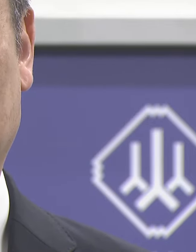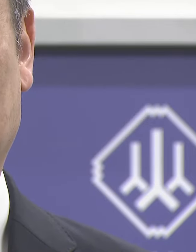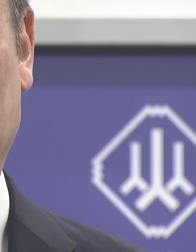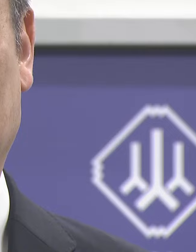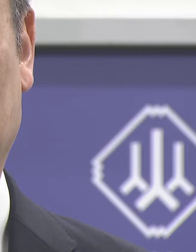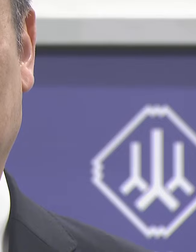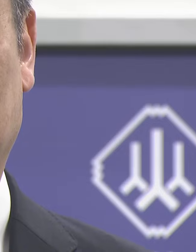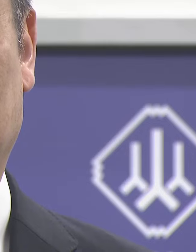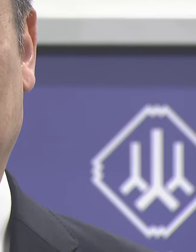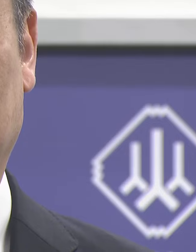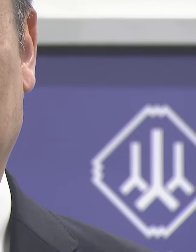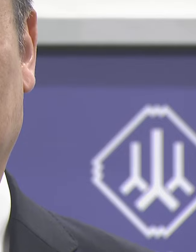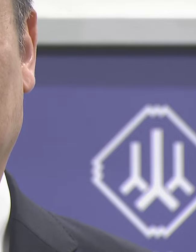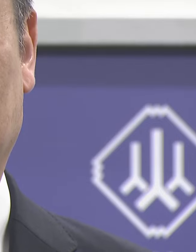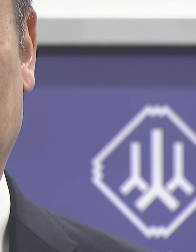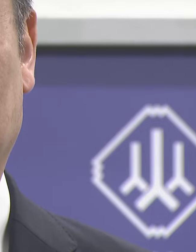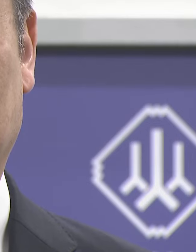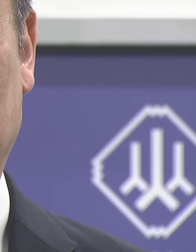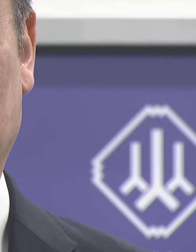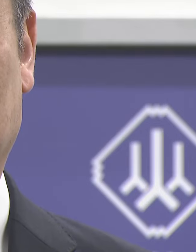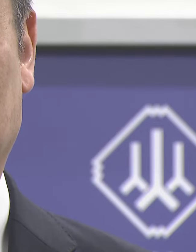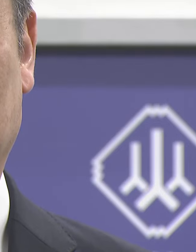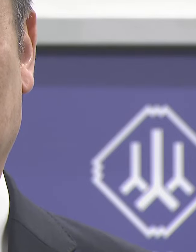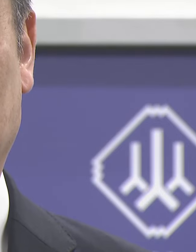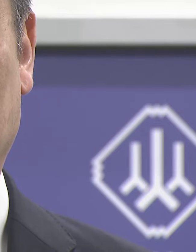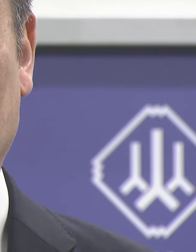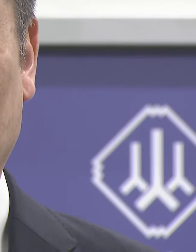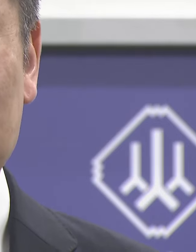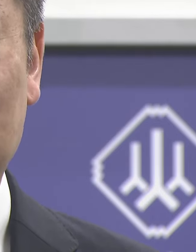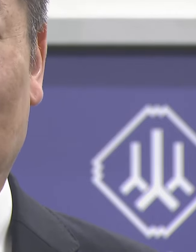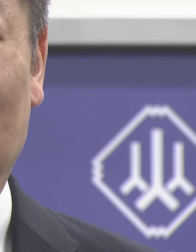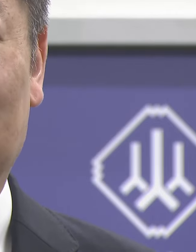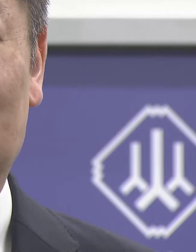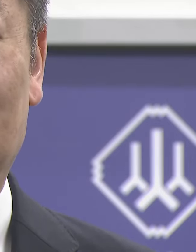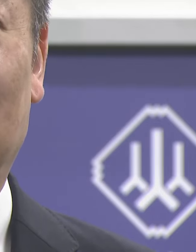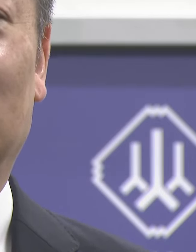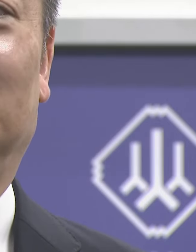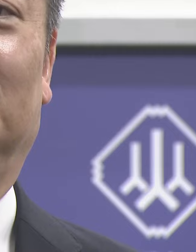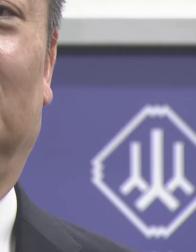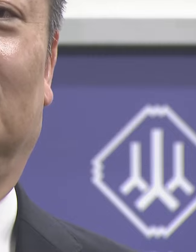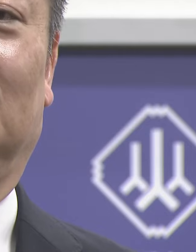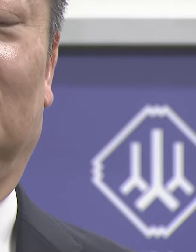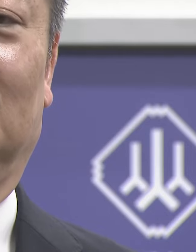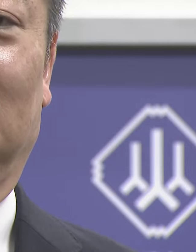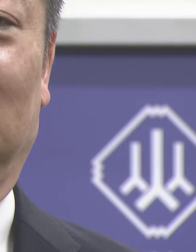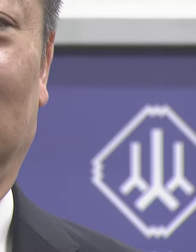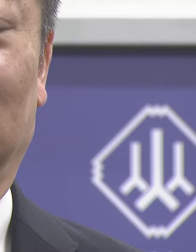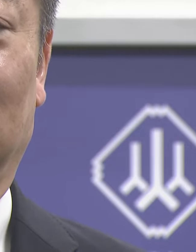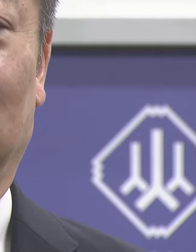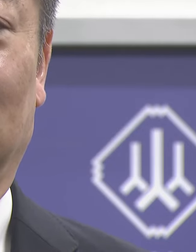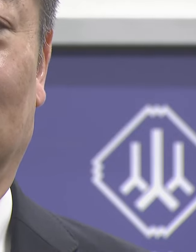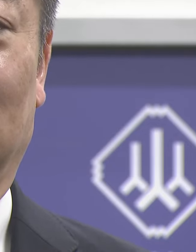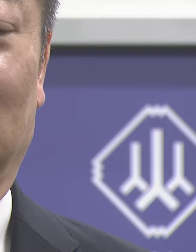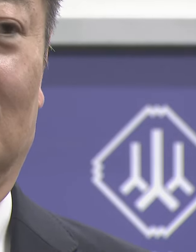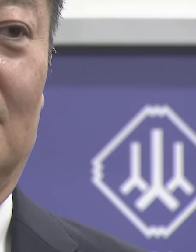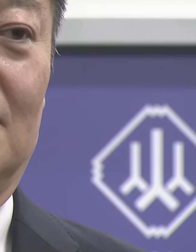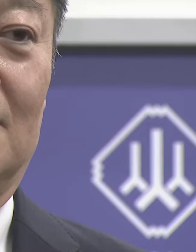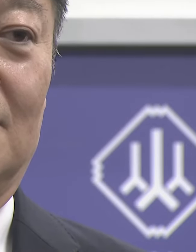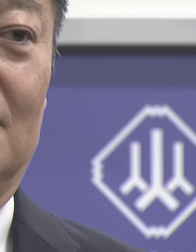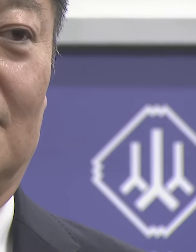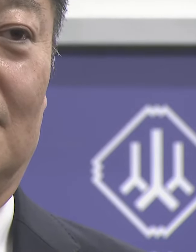いくらでも調整ができてしまうのではないかなというふうに思うんですが、その点についてはいかがでしょうか。 私はそうは考えていません。 わかりました、ありがとうござい